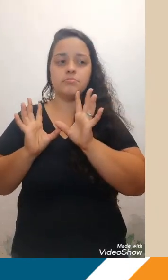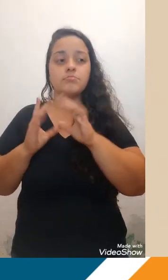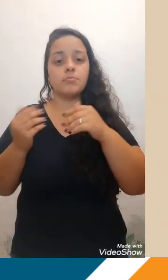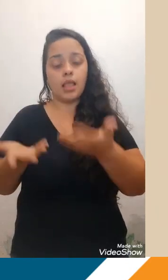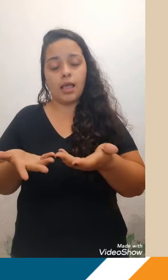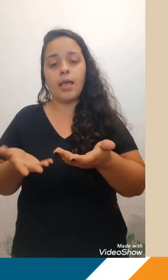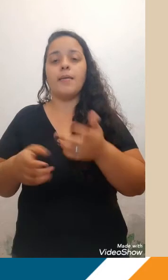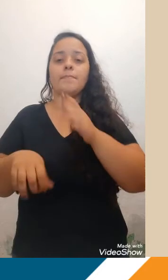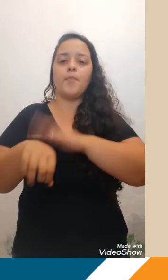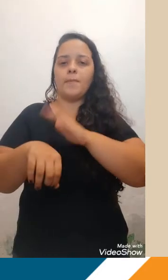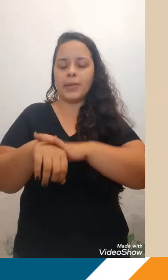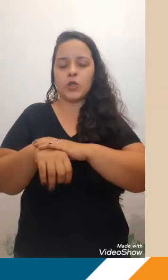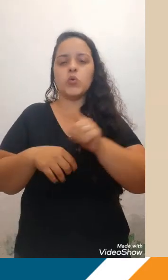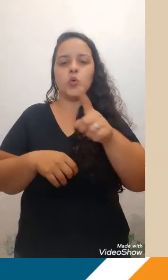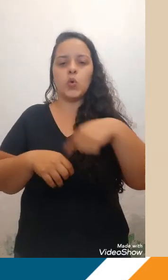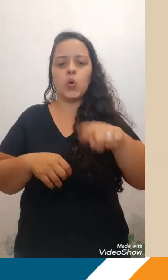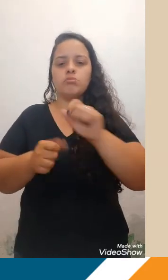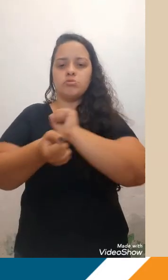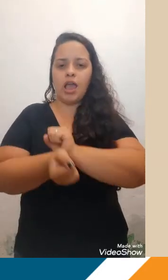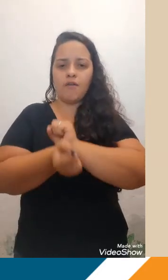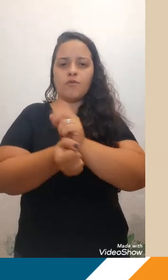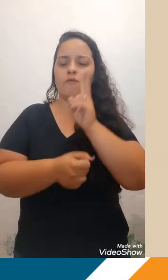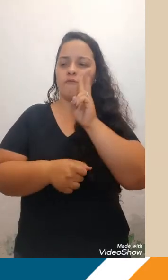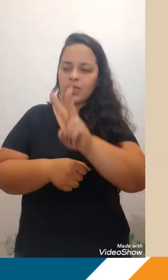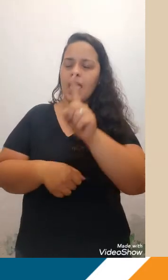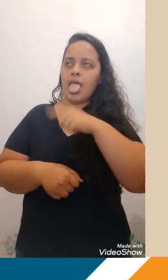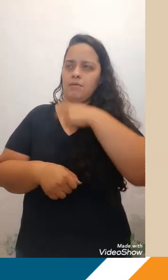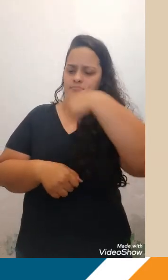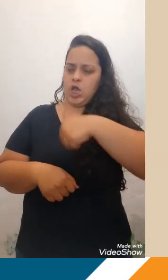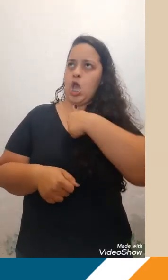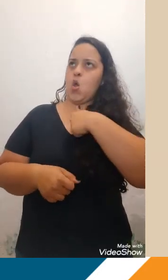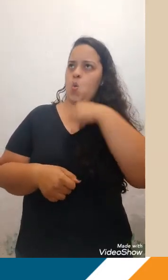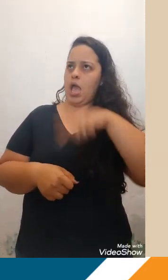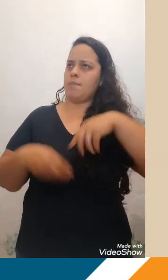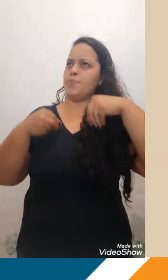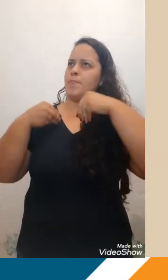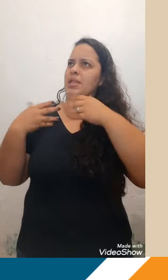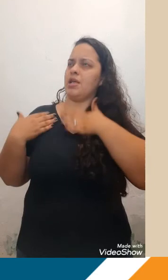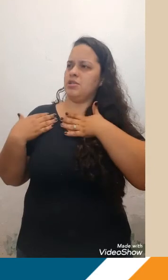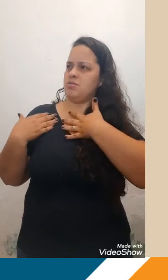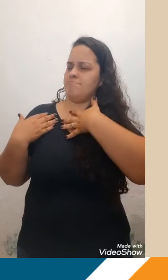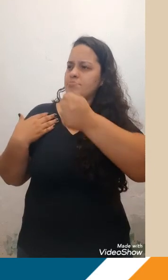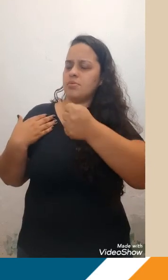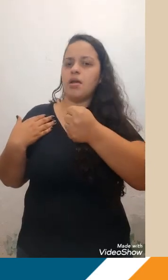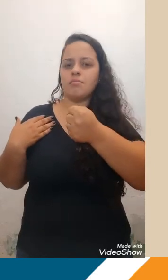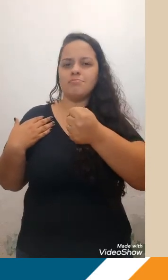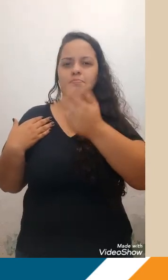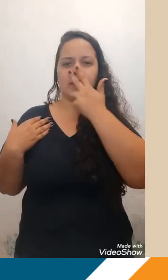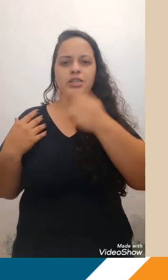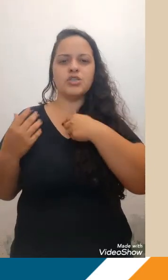E a partir do momento em que o escravizado era visto como uma propriedade, este era privado do seu direito de ser